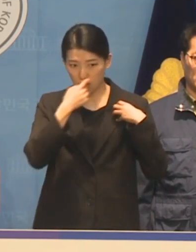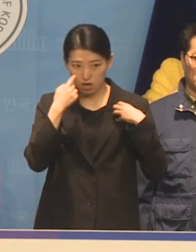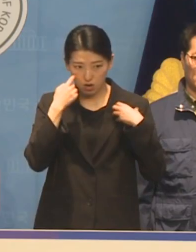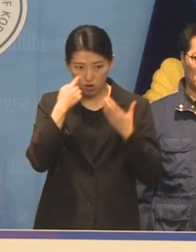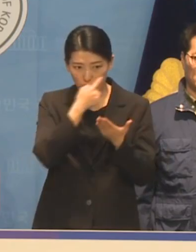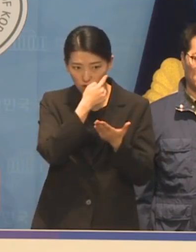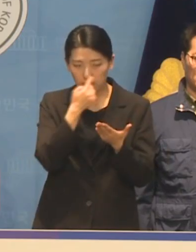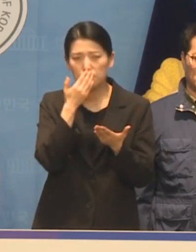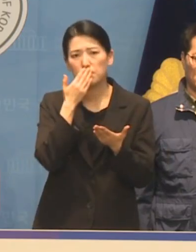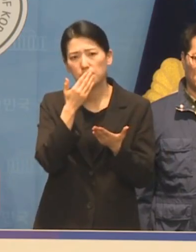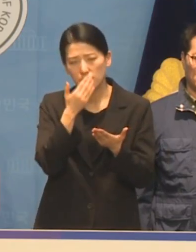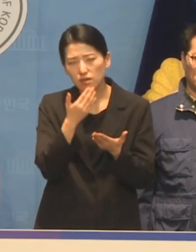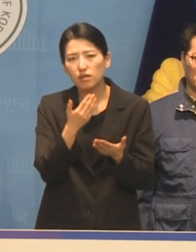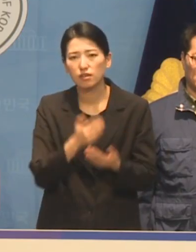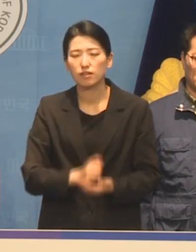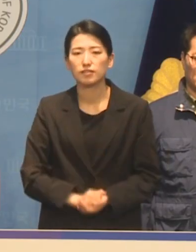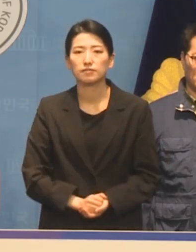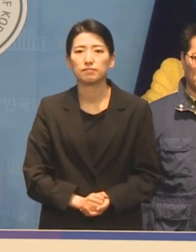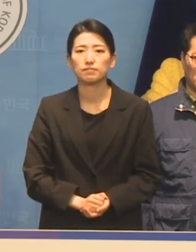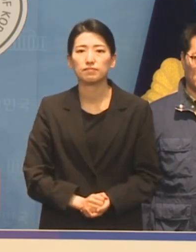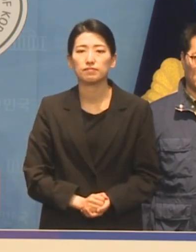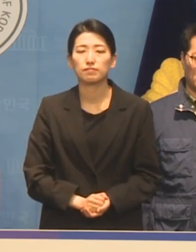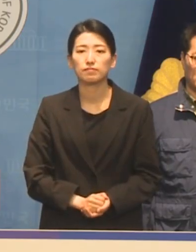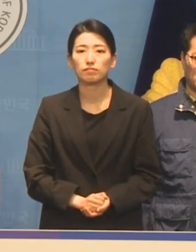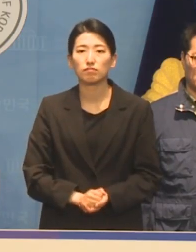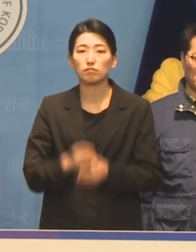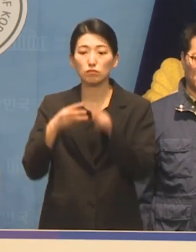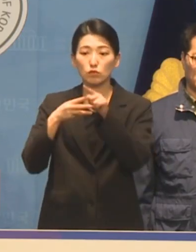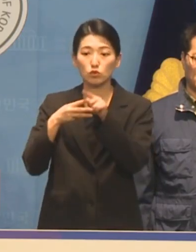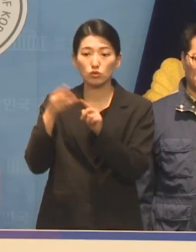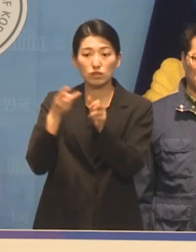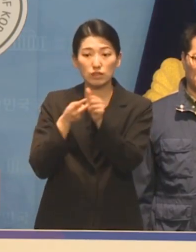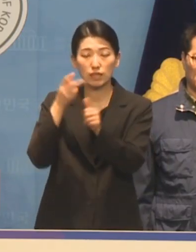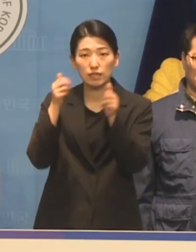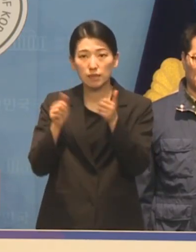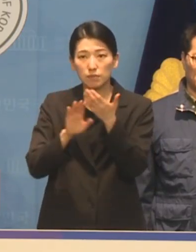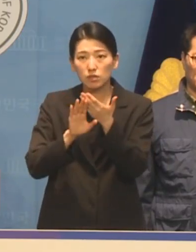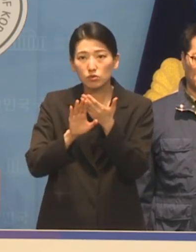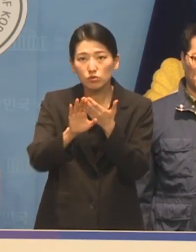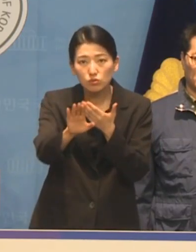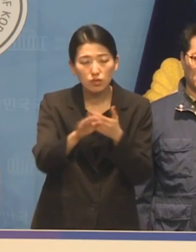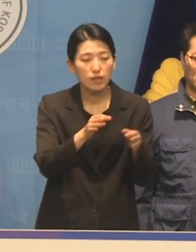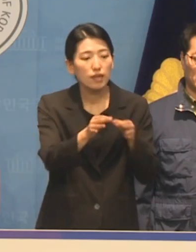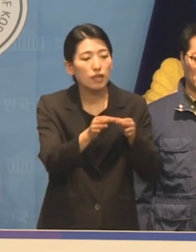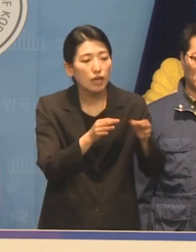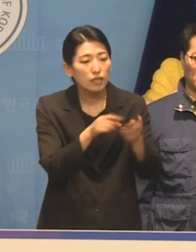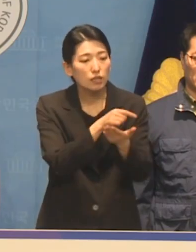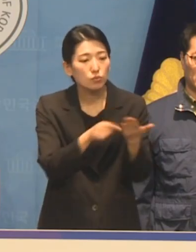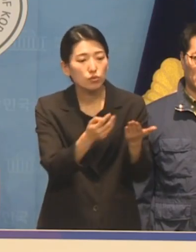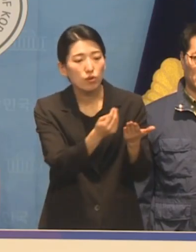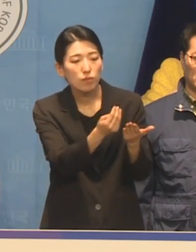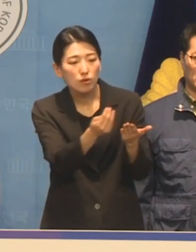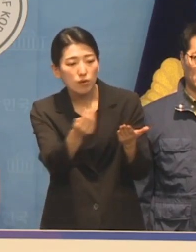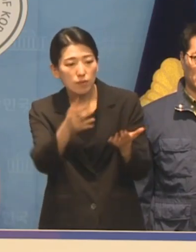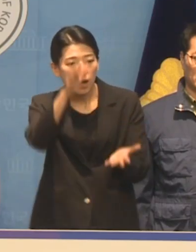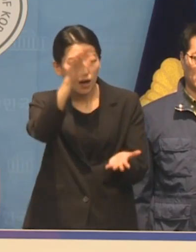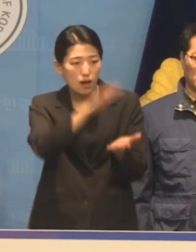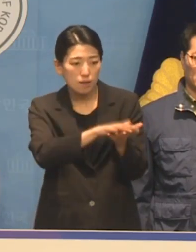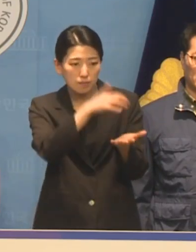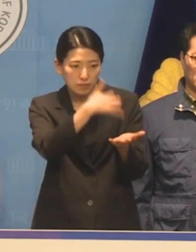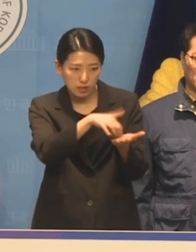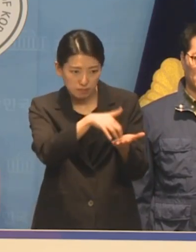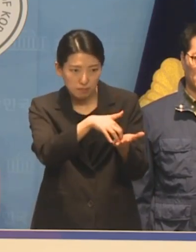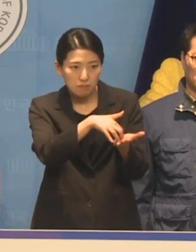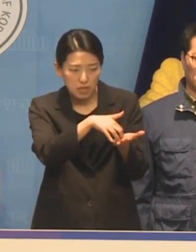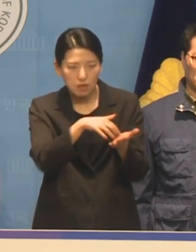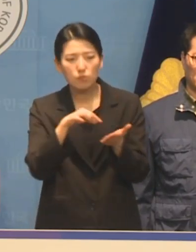윤석열 대통령 탄핵소추 이후 발생한 손실분을 모두 확인해서 세금 면제 등의 조치도 검토해 주시기